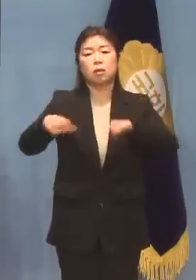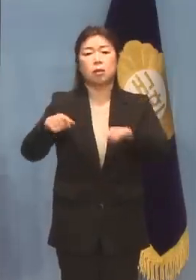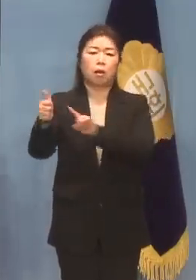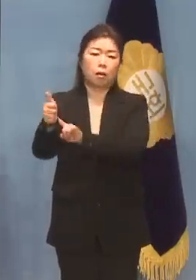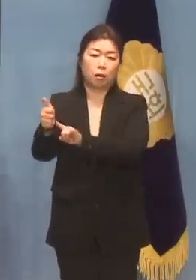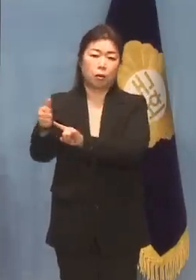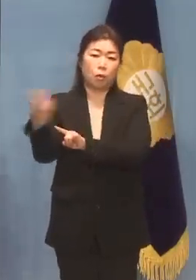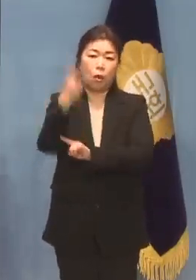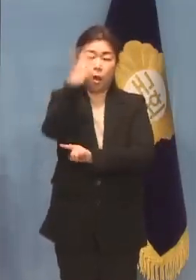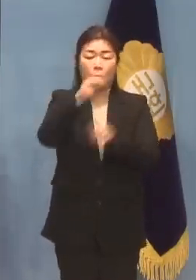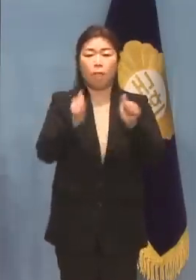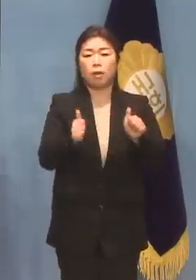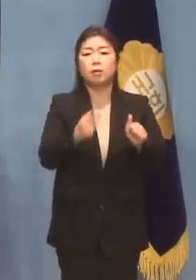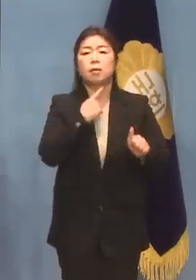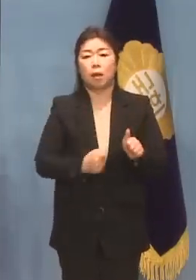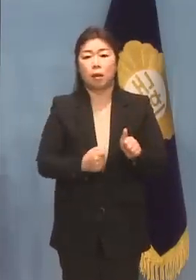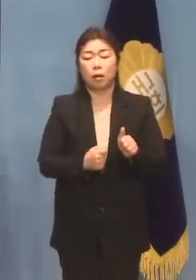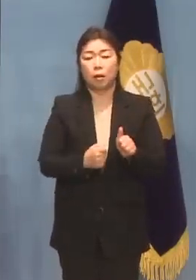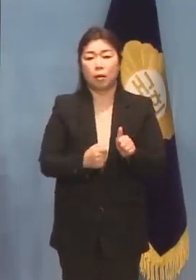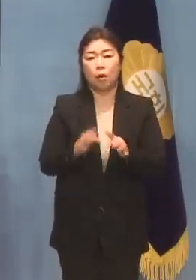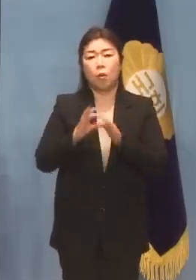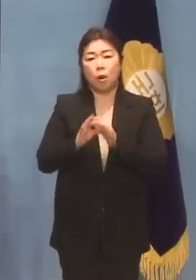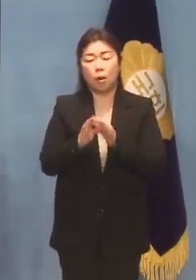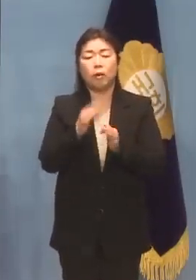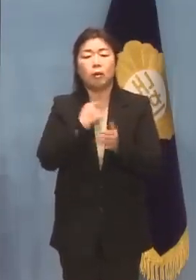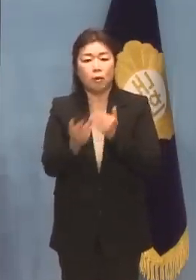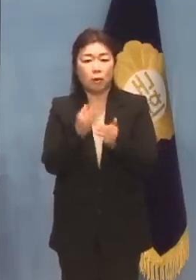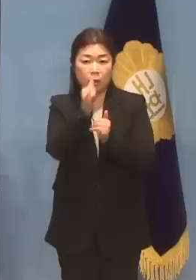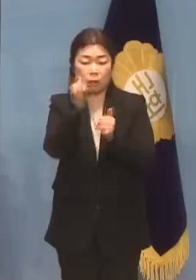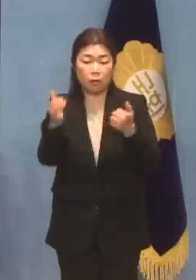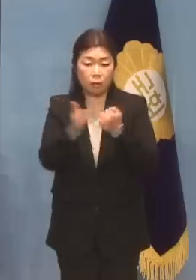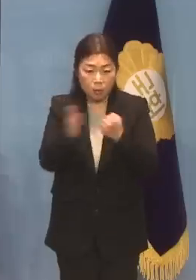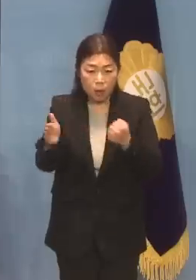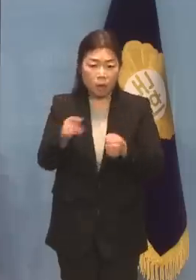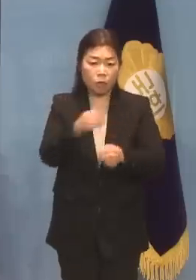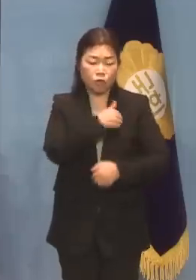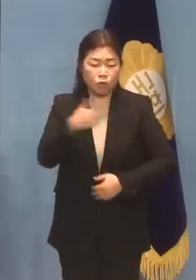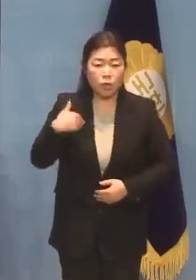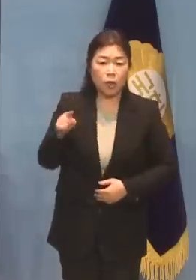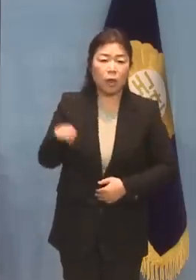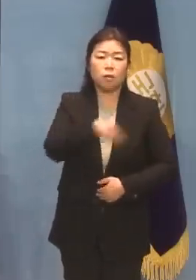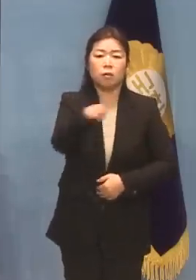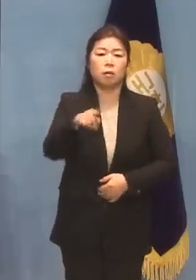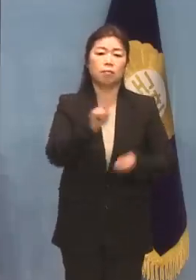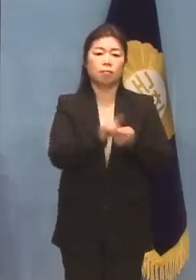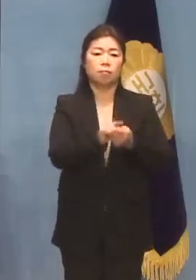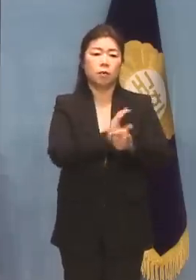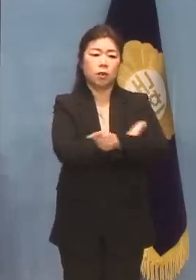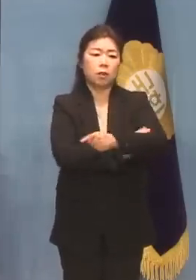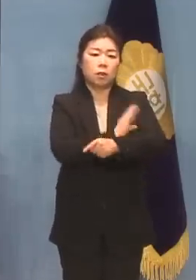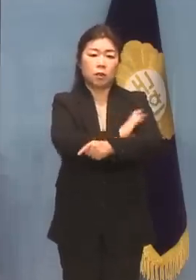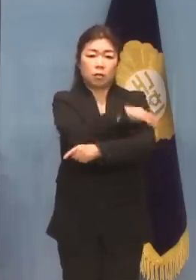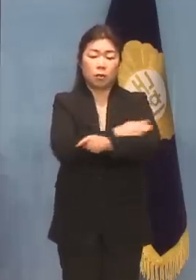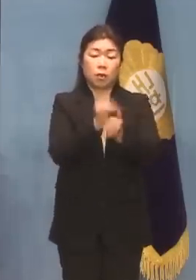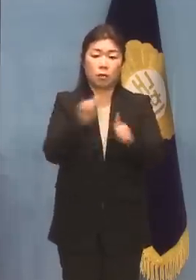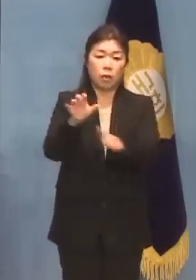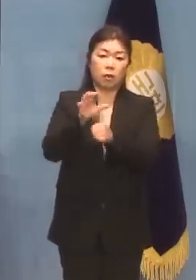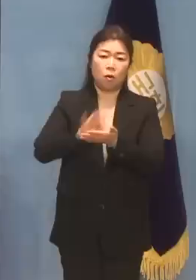지역 판사 출신으로 지역 법조계 인맥을 활용할 수 있었던 위치에 있었기 때문이다.